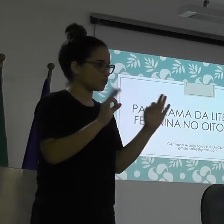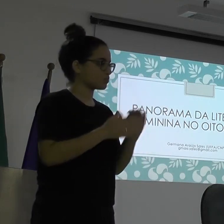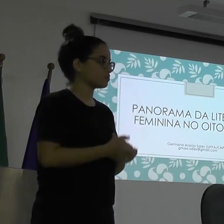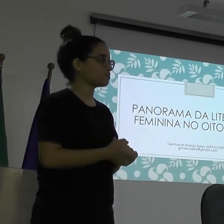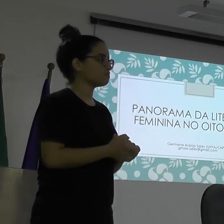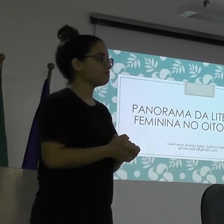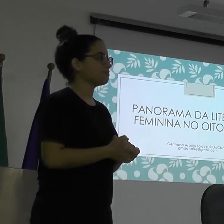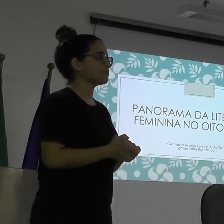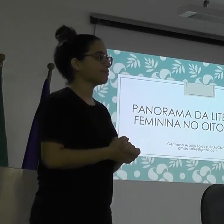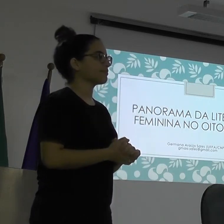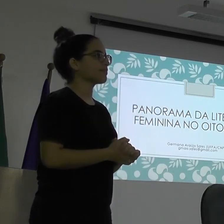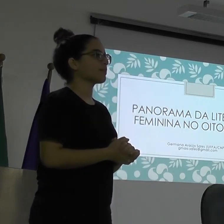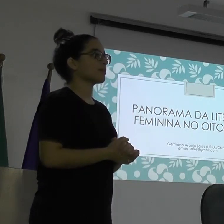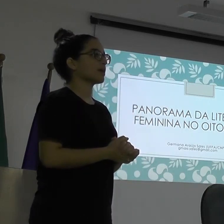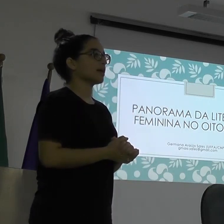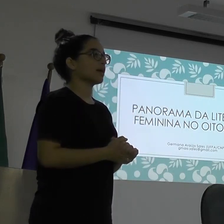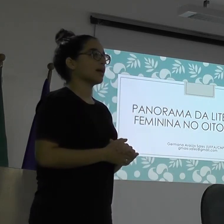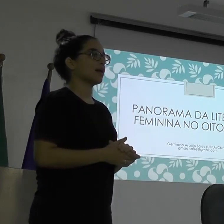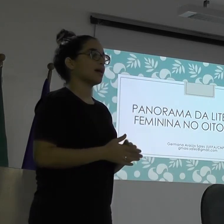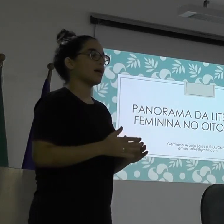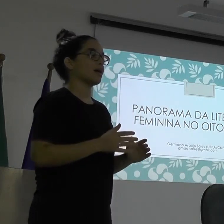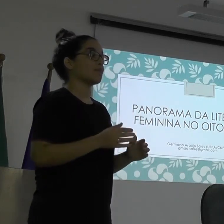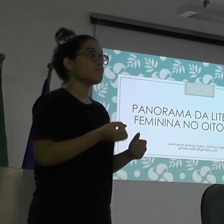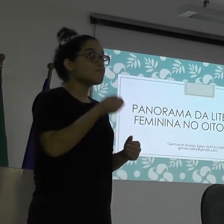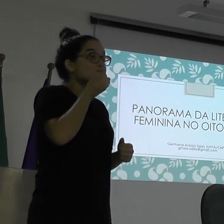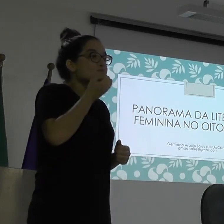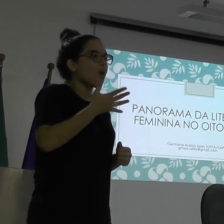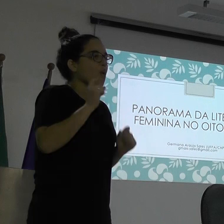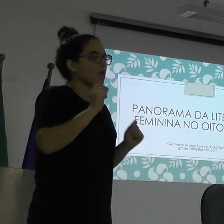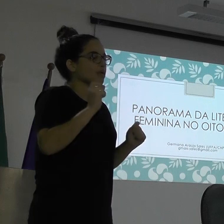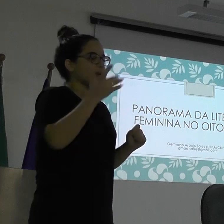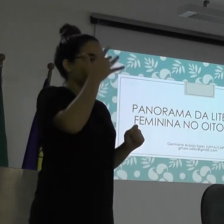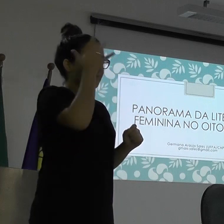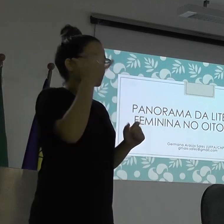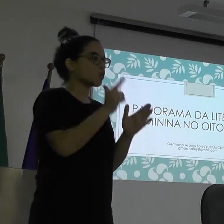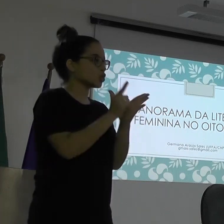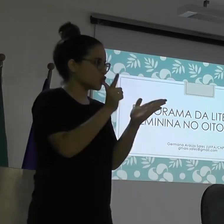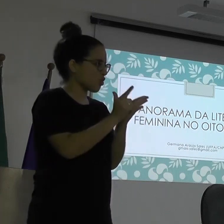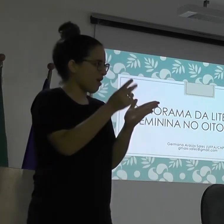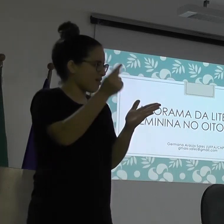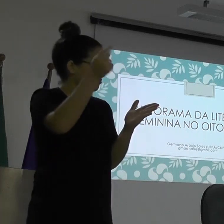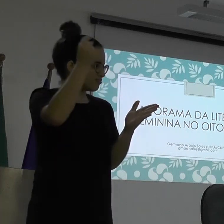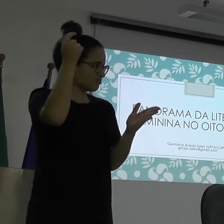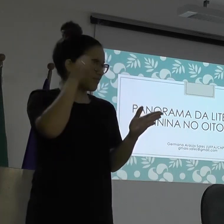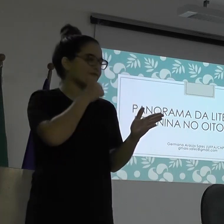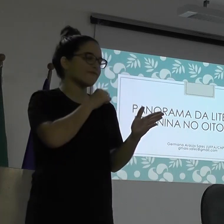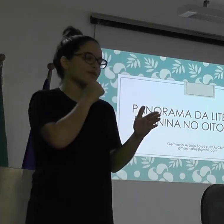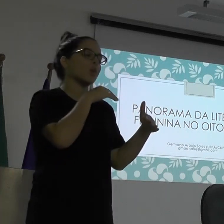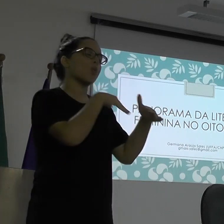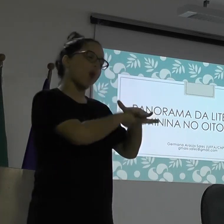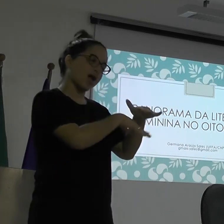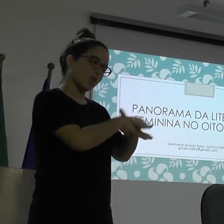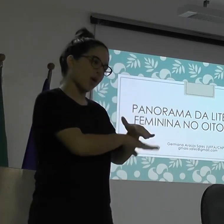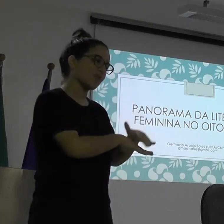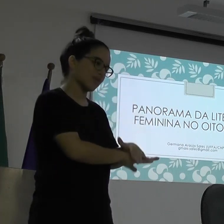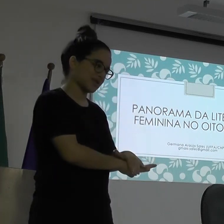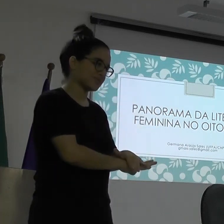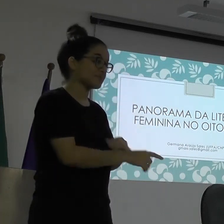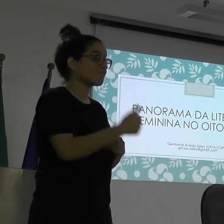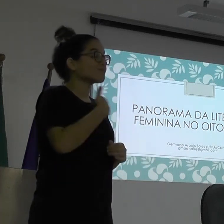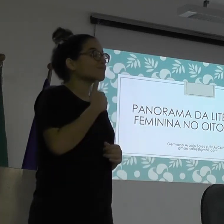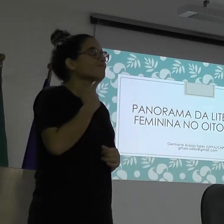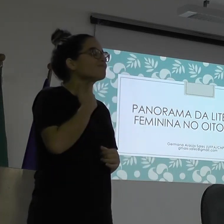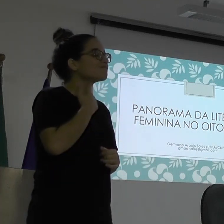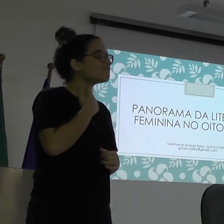Existem, felizmente as pessoas guardaram os jornais antigos, né? Eu tinha vontade